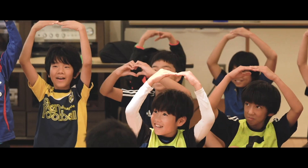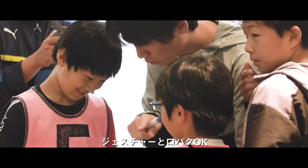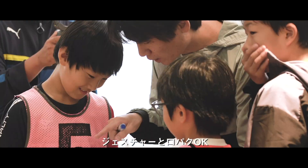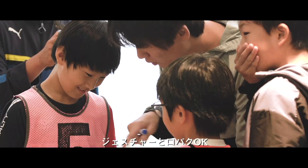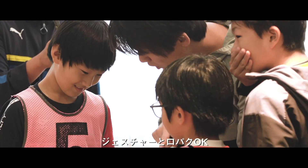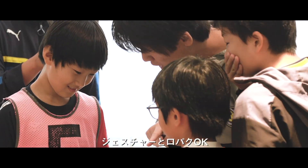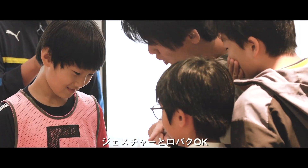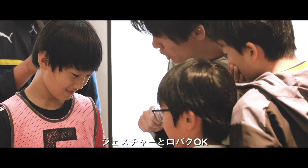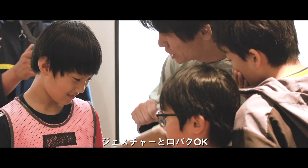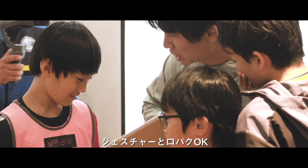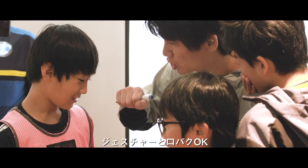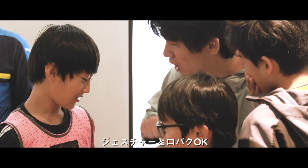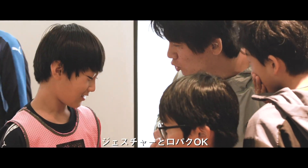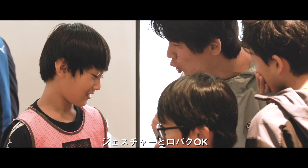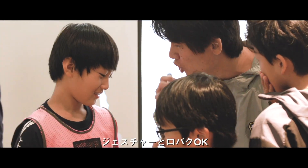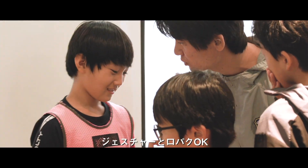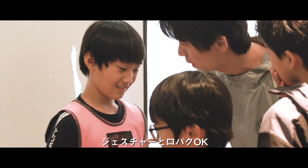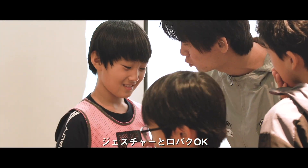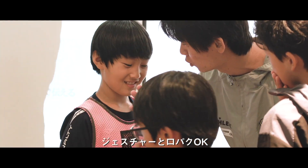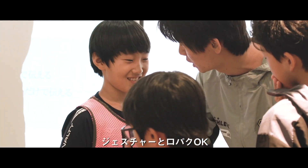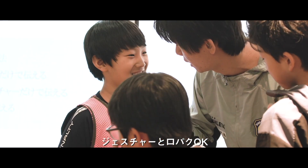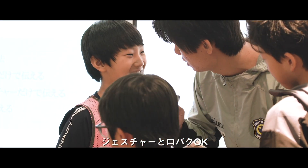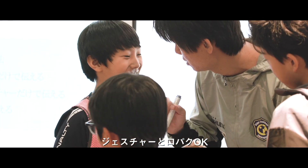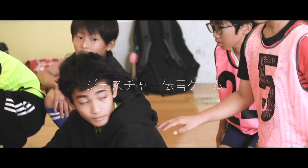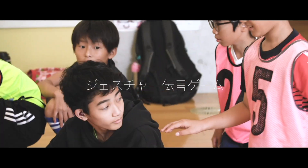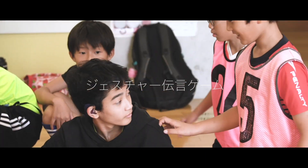これを、ジェスチャーと口書く OK。